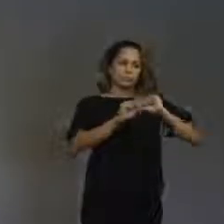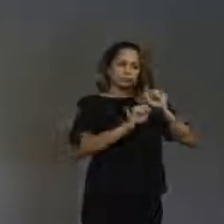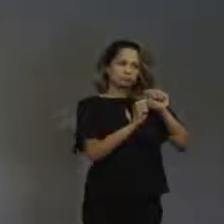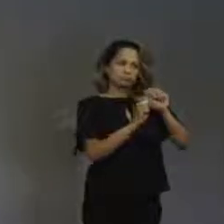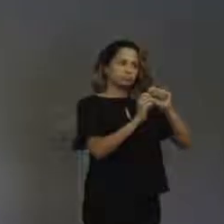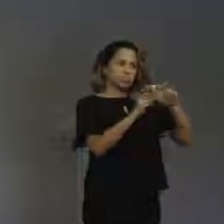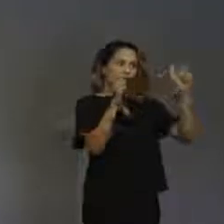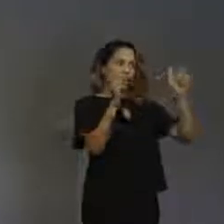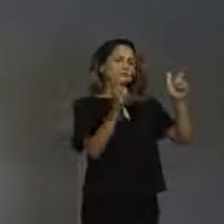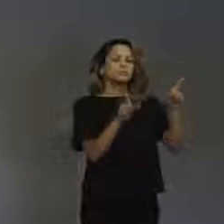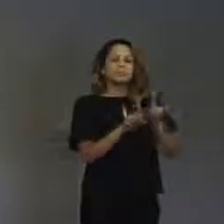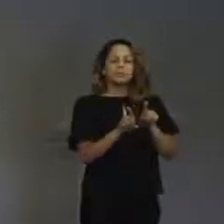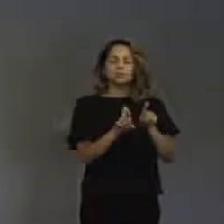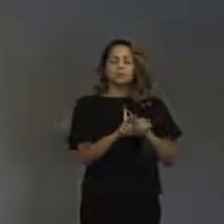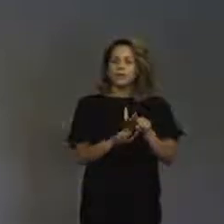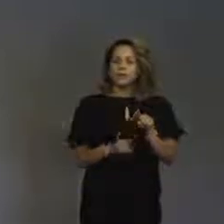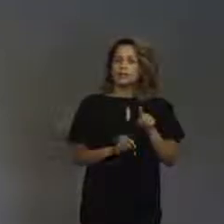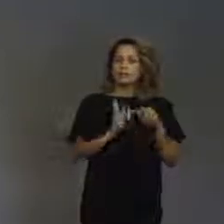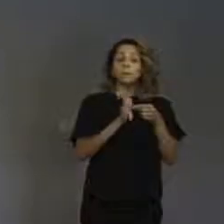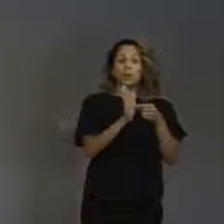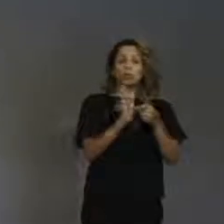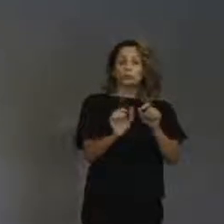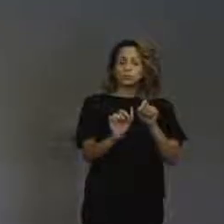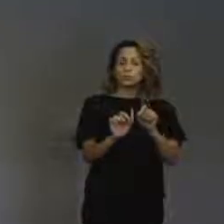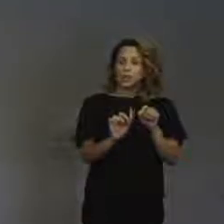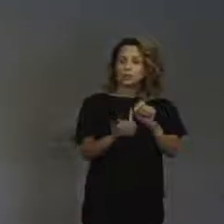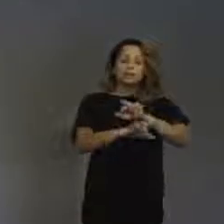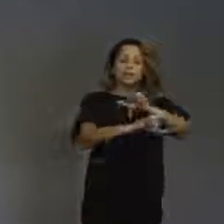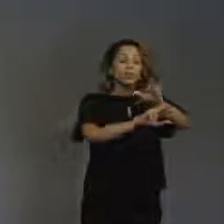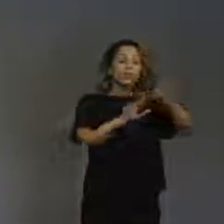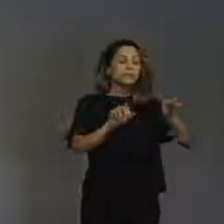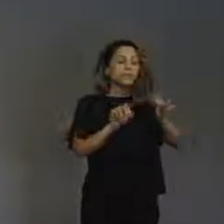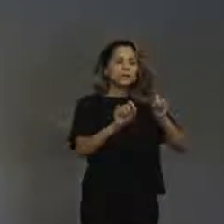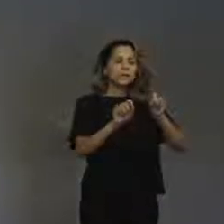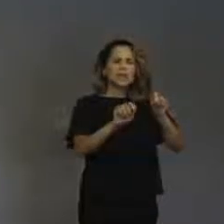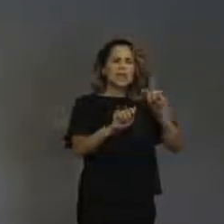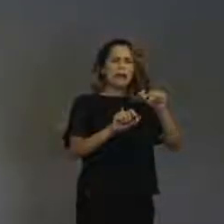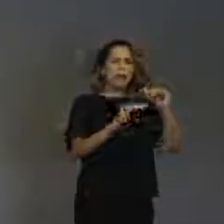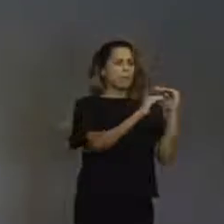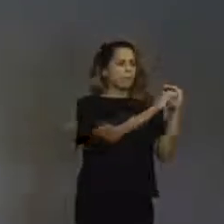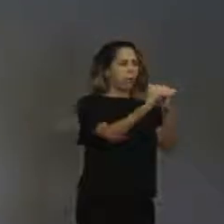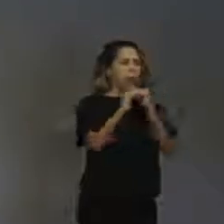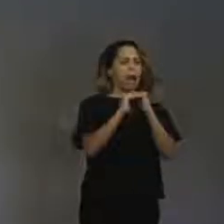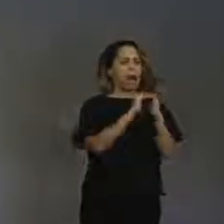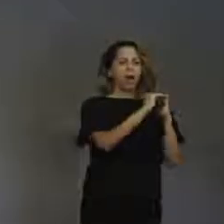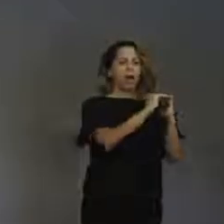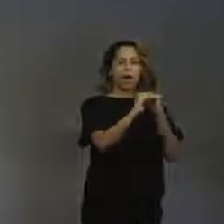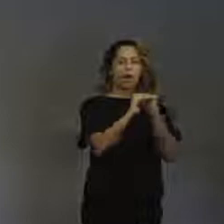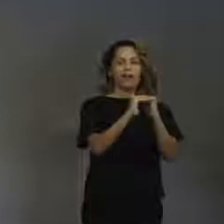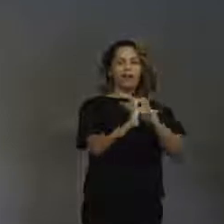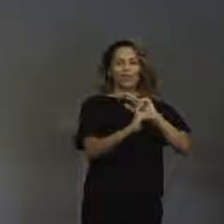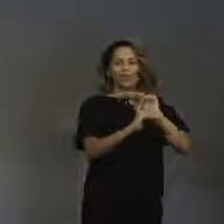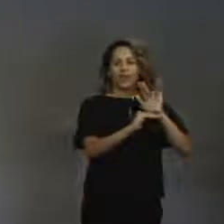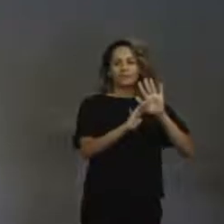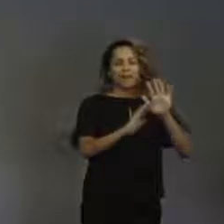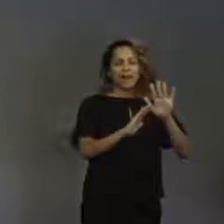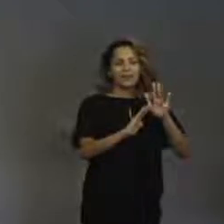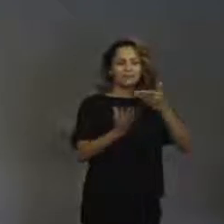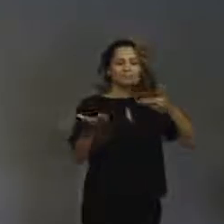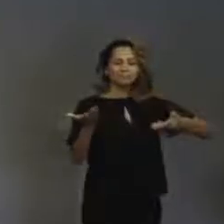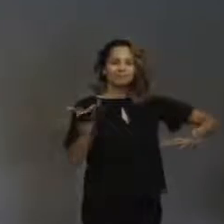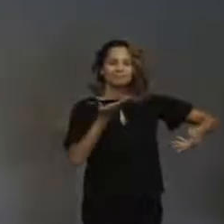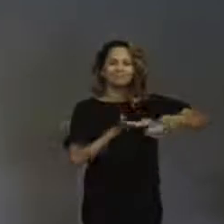e eles colocam que eu acho muito bonito, que a diversidade não é a gente cantar em uníssono, diversidade é a gente cantar em harmonia, né?